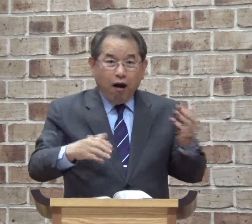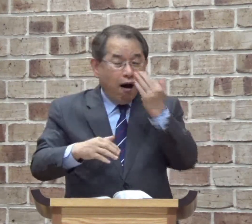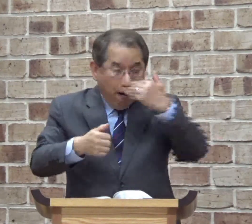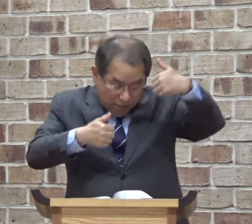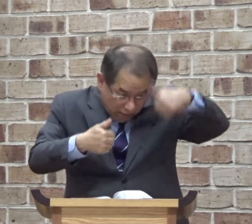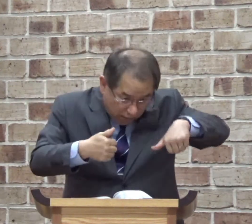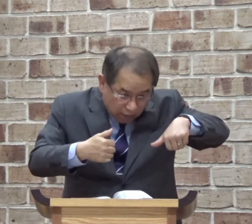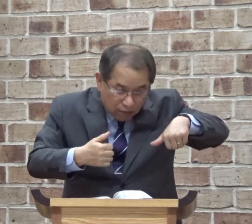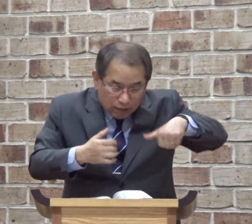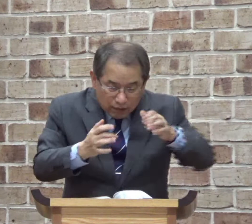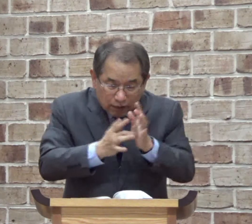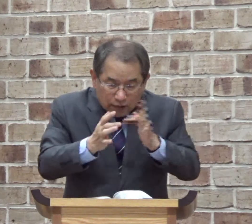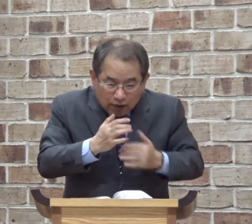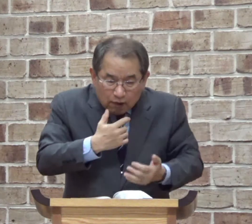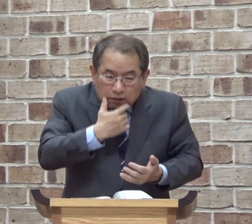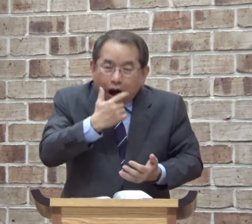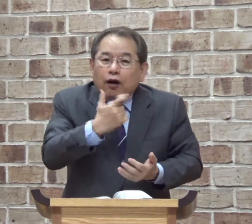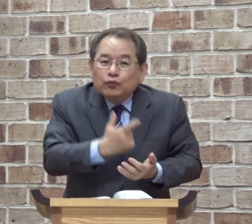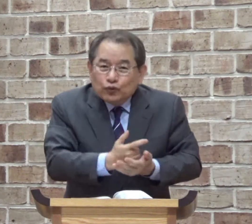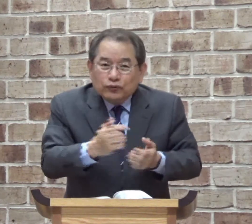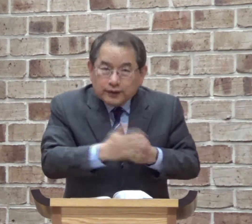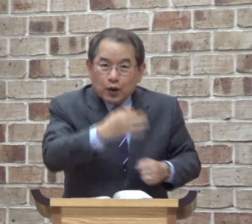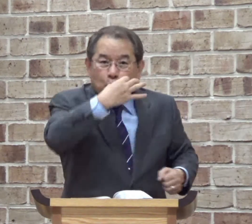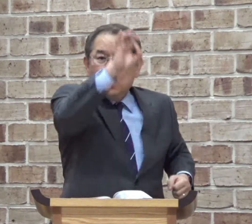사람이 무릎을 꿇으며 요청하는데요.